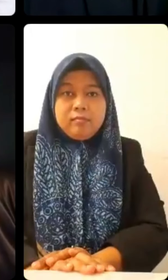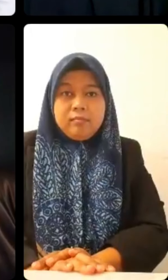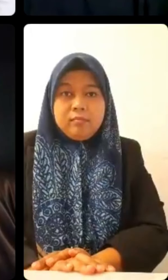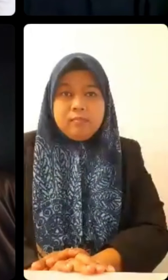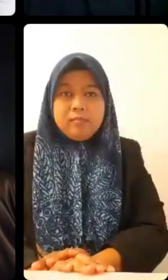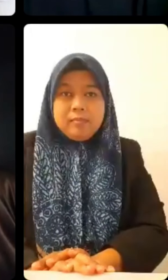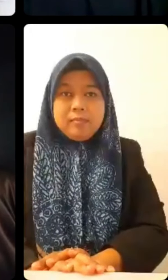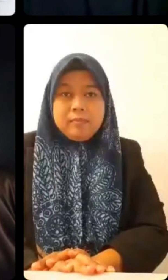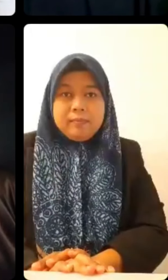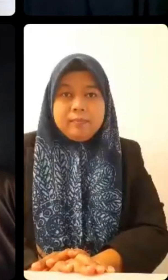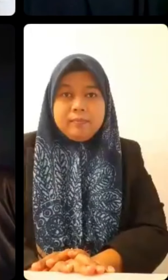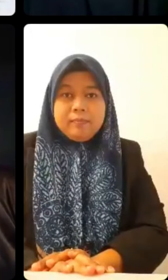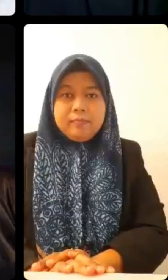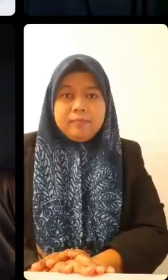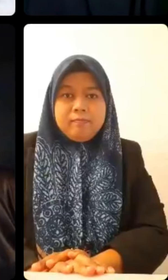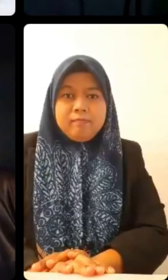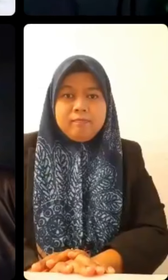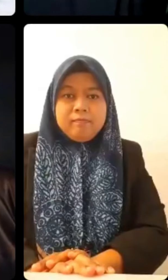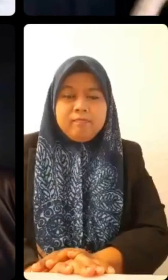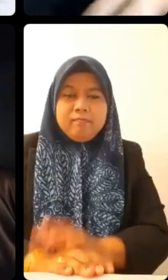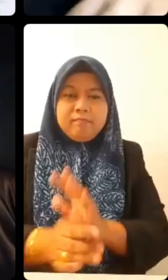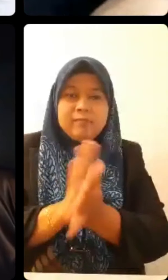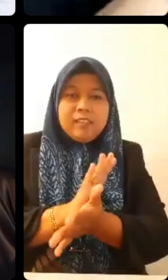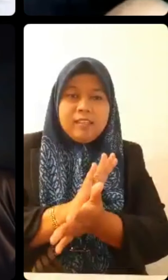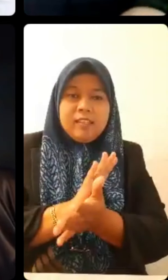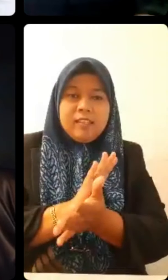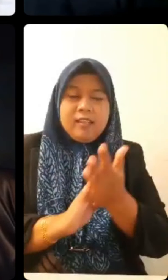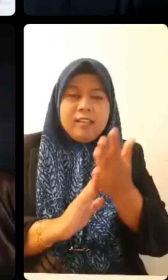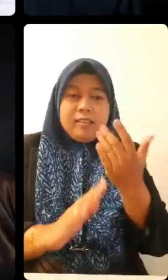Jadi soalan saya kepada Cik Nis,